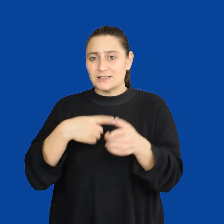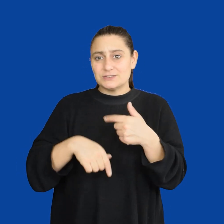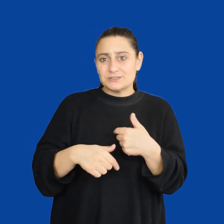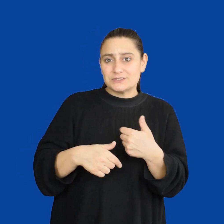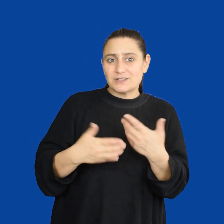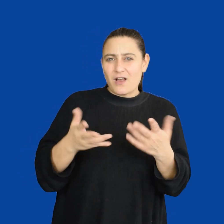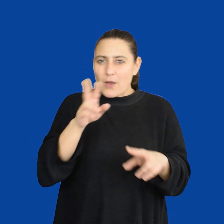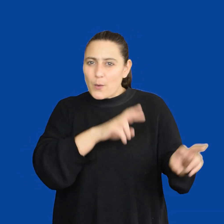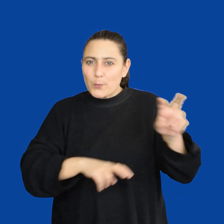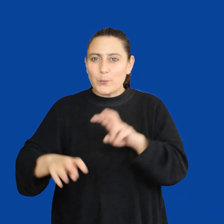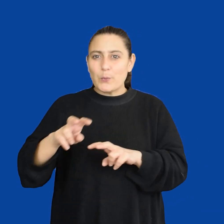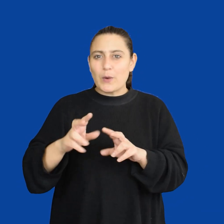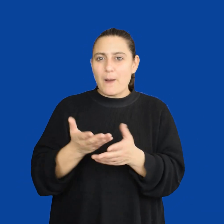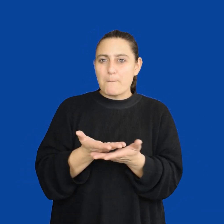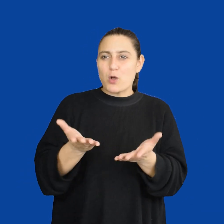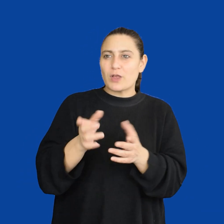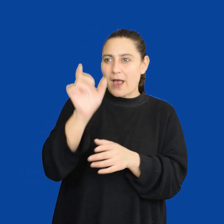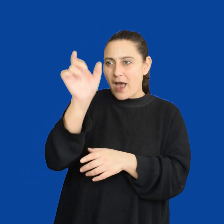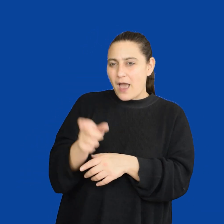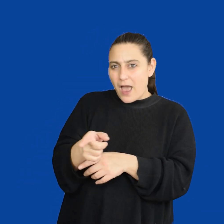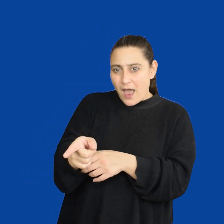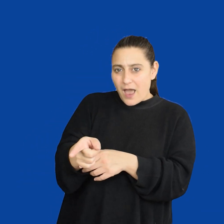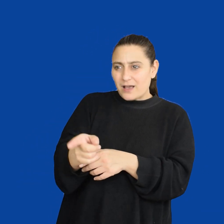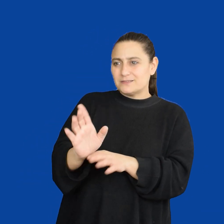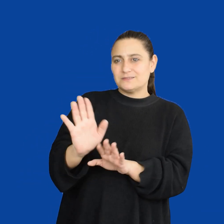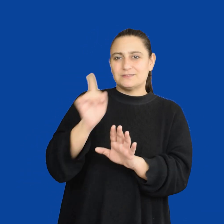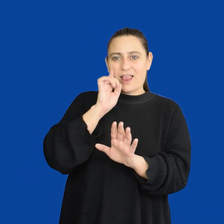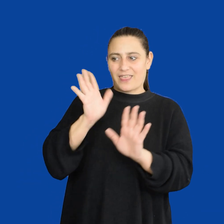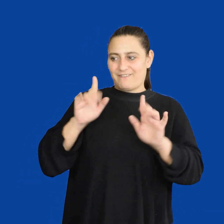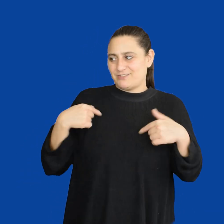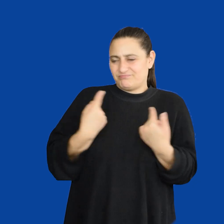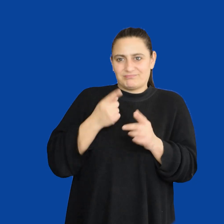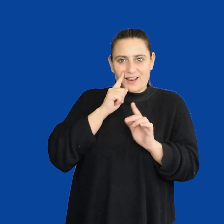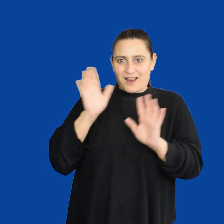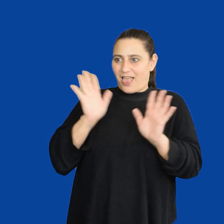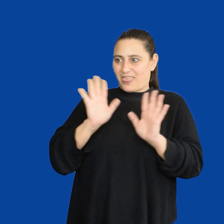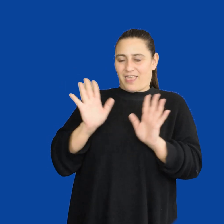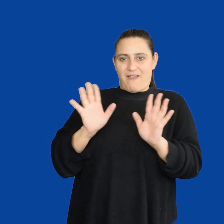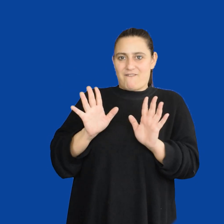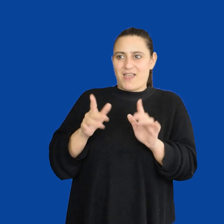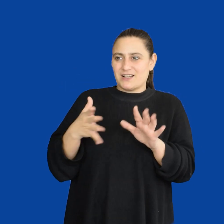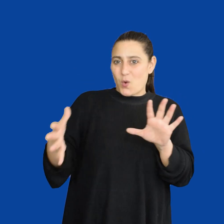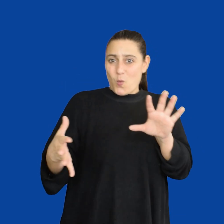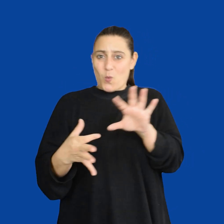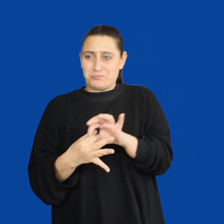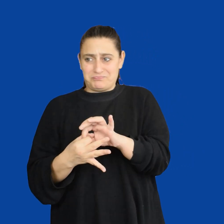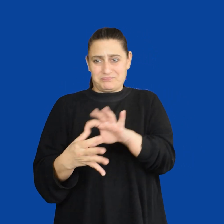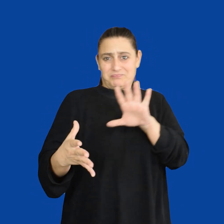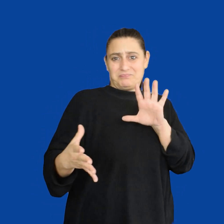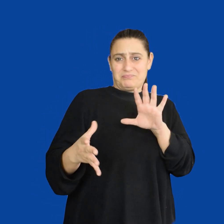caso, buscan presentarnos al otro de una manera tan lejana y ajena a nosotros que los lazos que nos unen y que nos llevan a